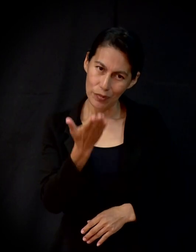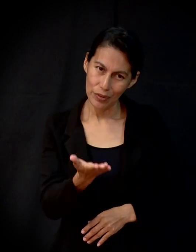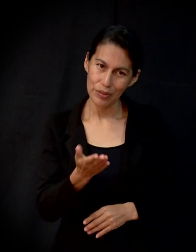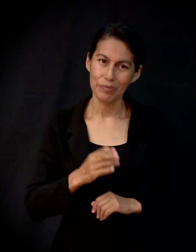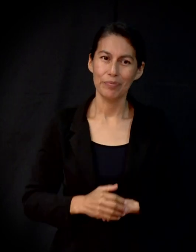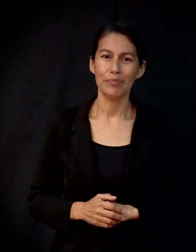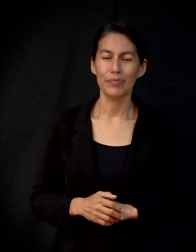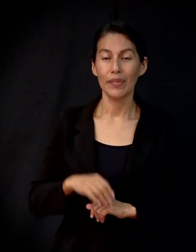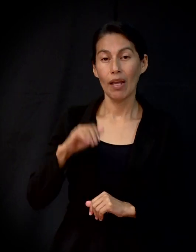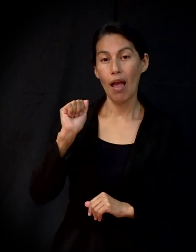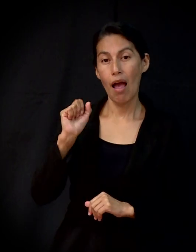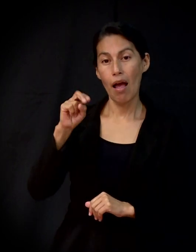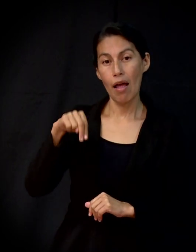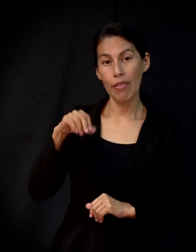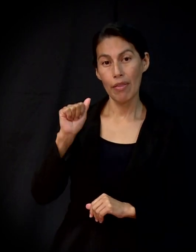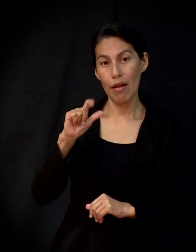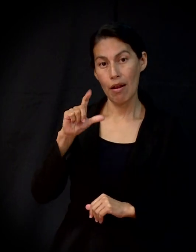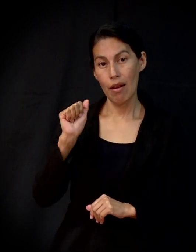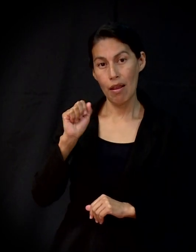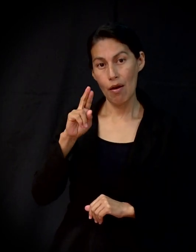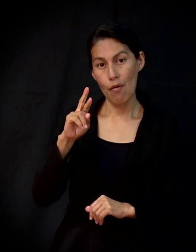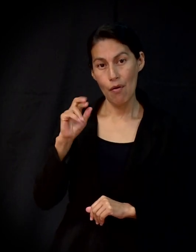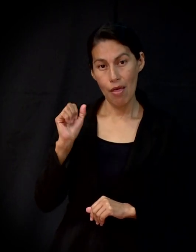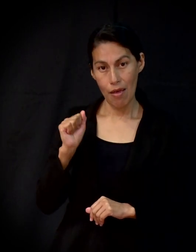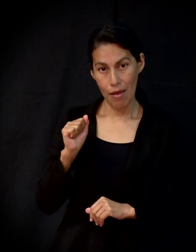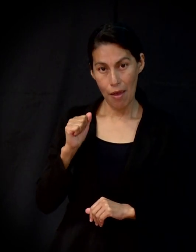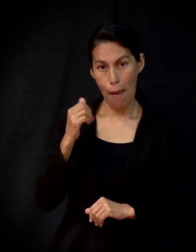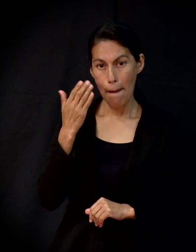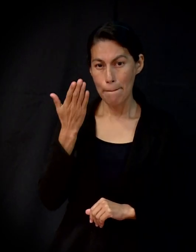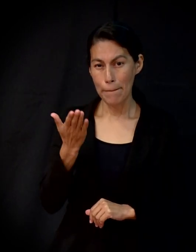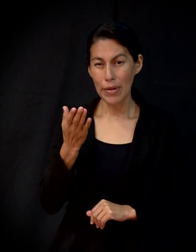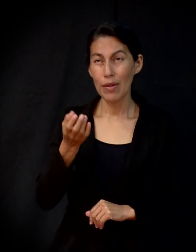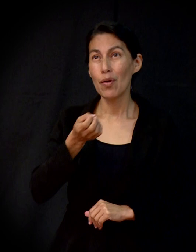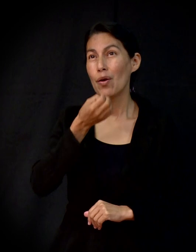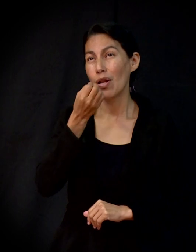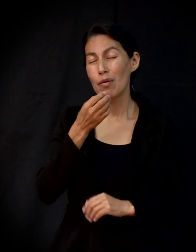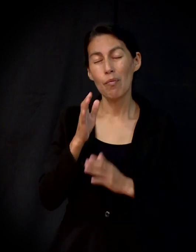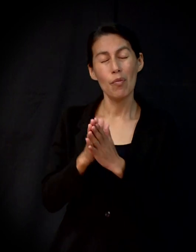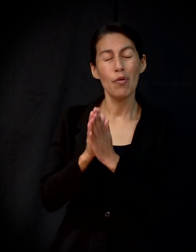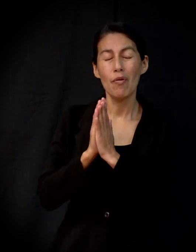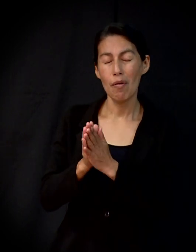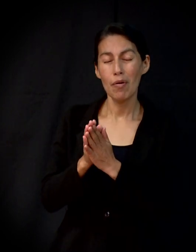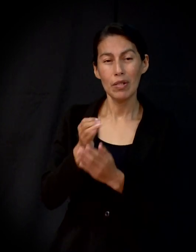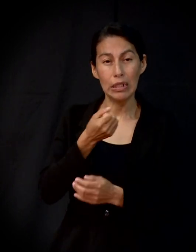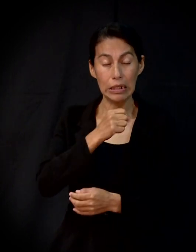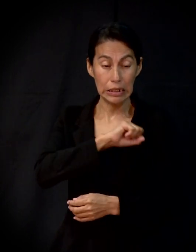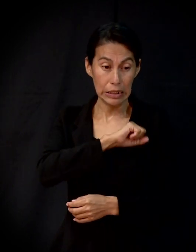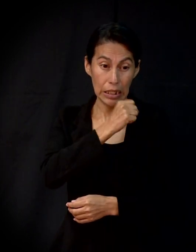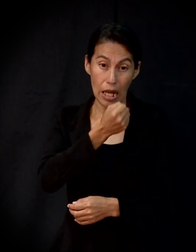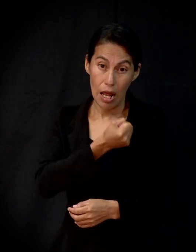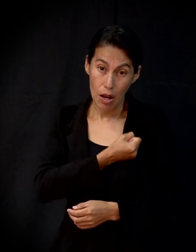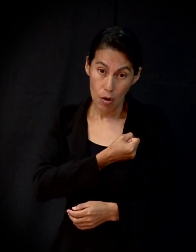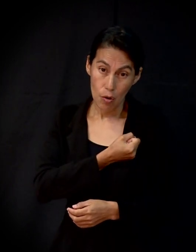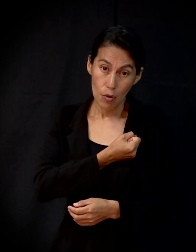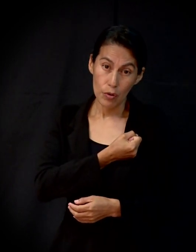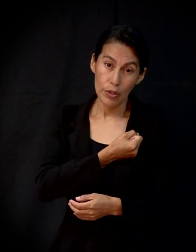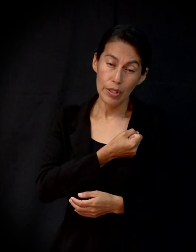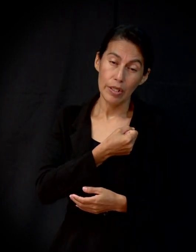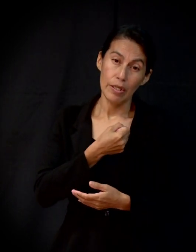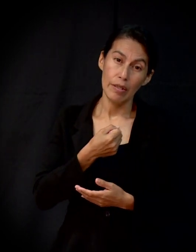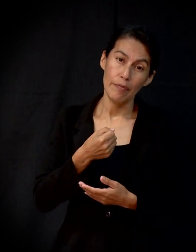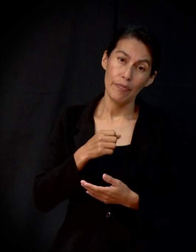Pido oración por salvación y fortaleza y sanidad, así como para restauración familiar por mi